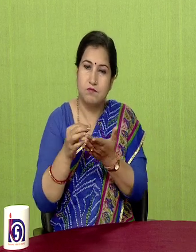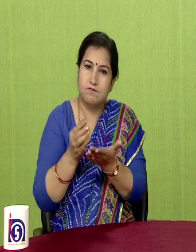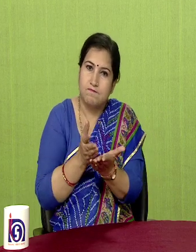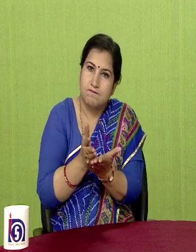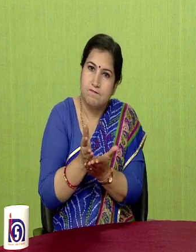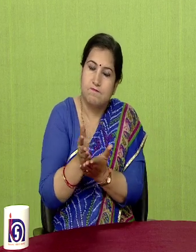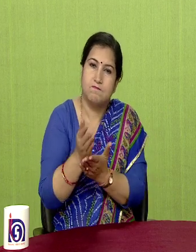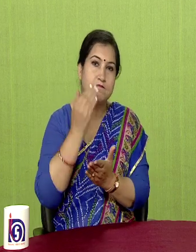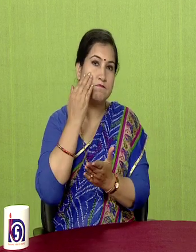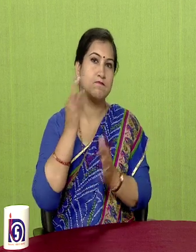विनम्र शैली में